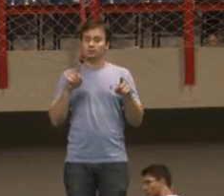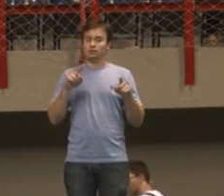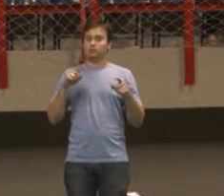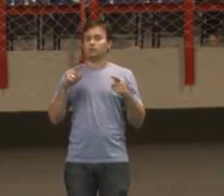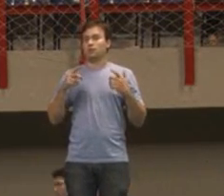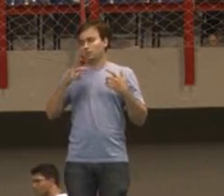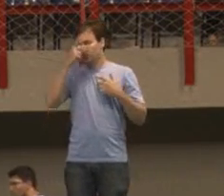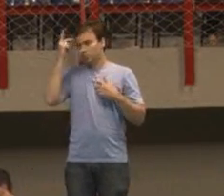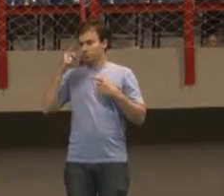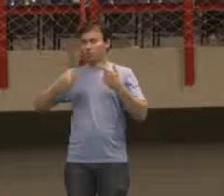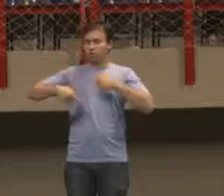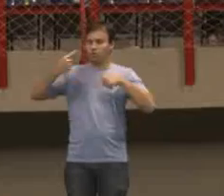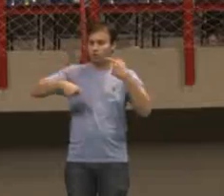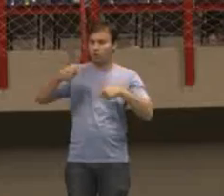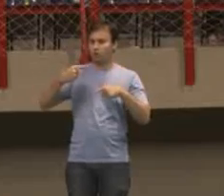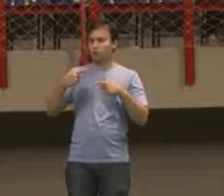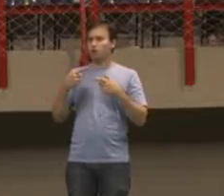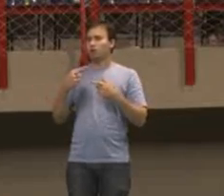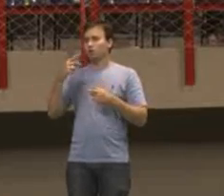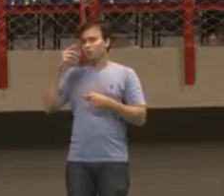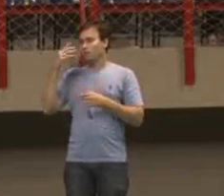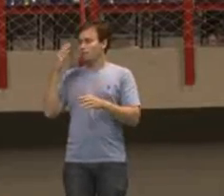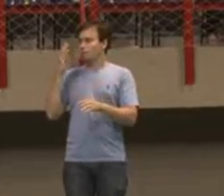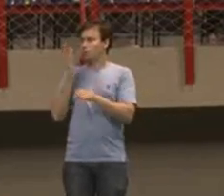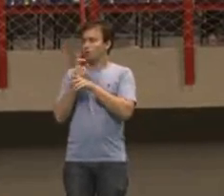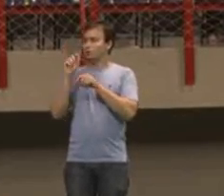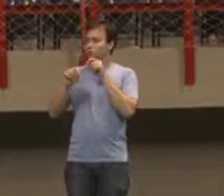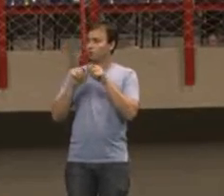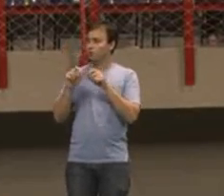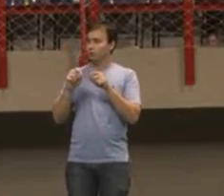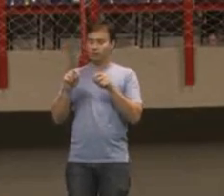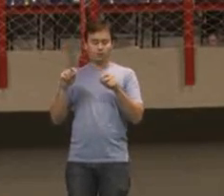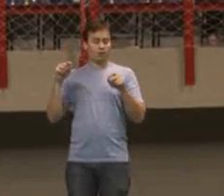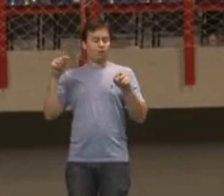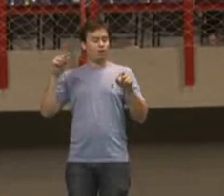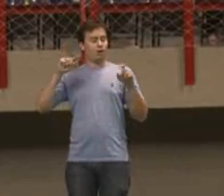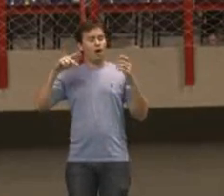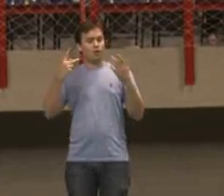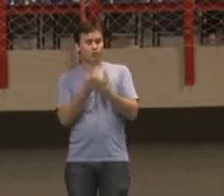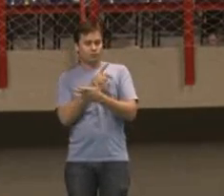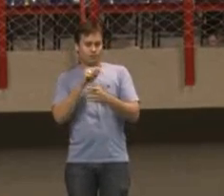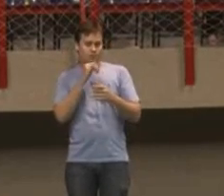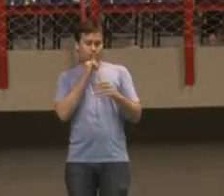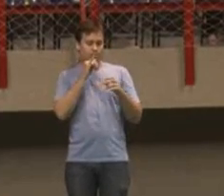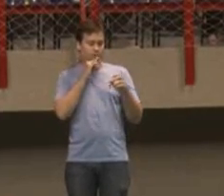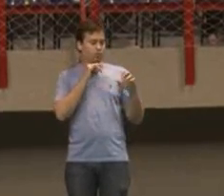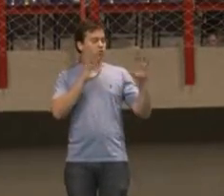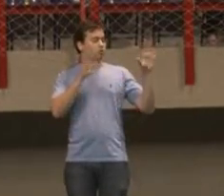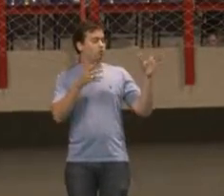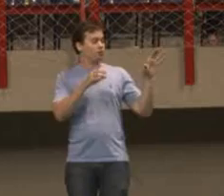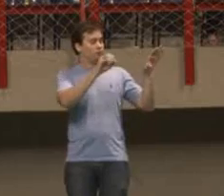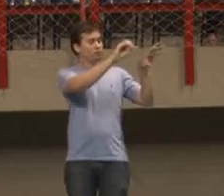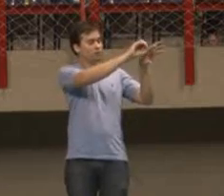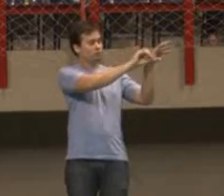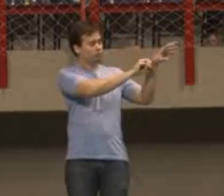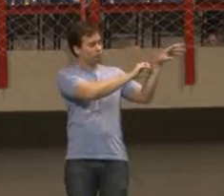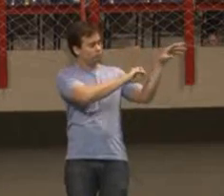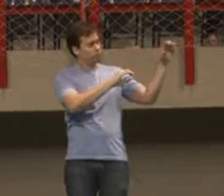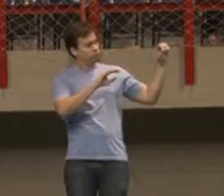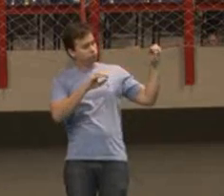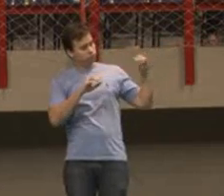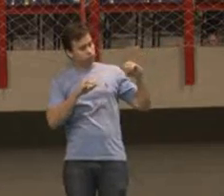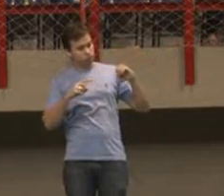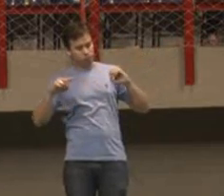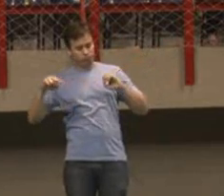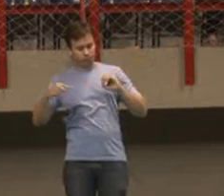seguinte é justamente impedir que o embrioblasto,